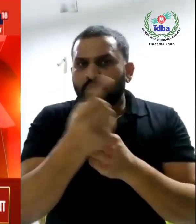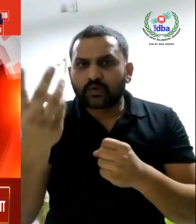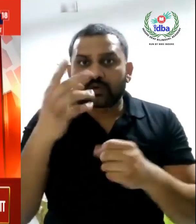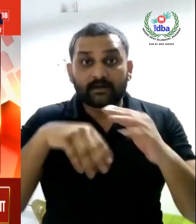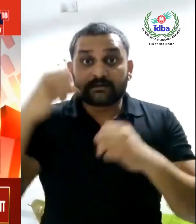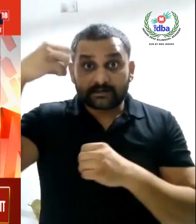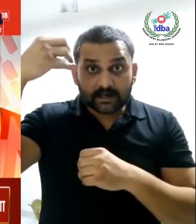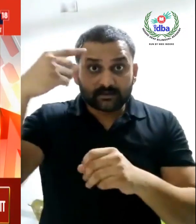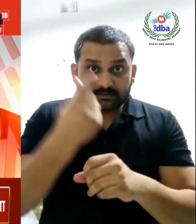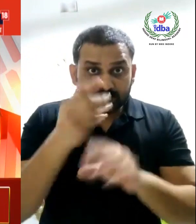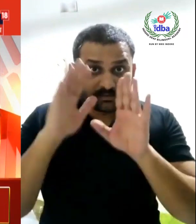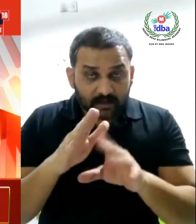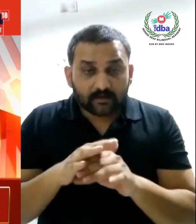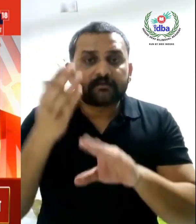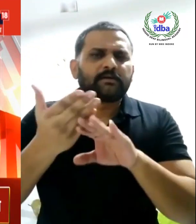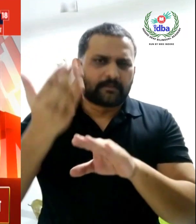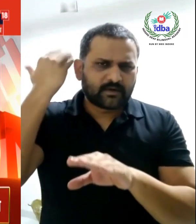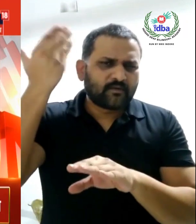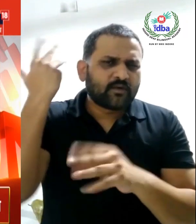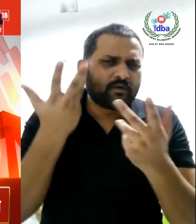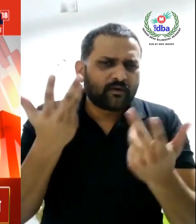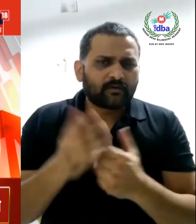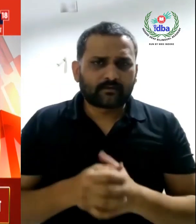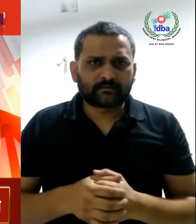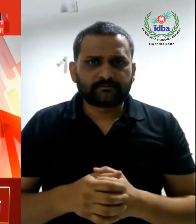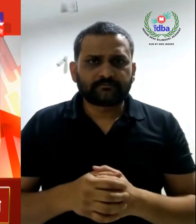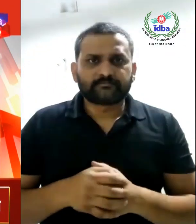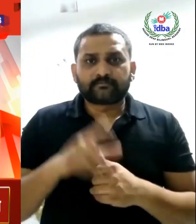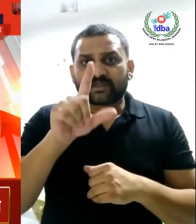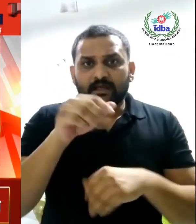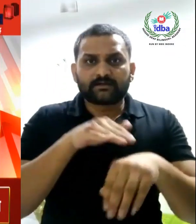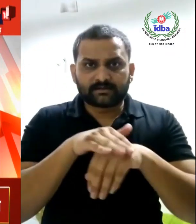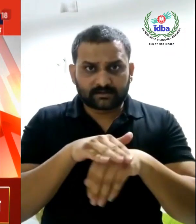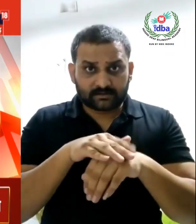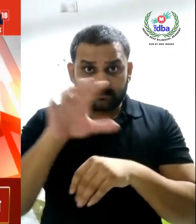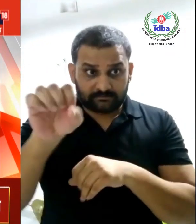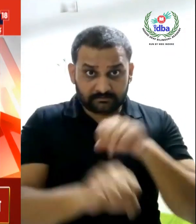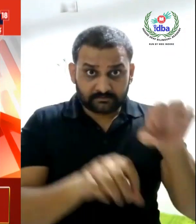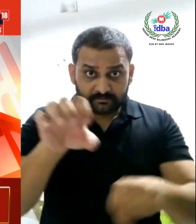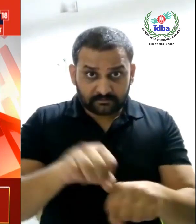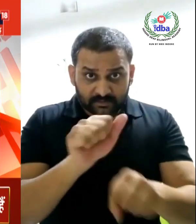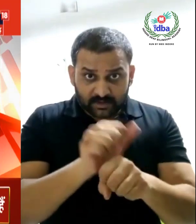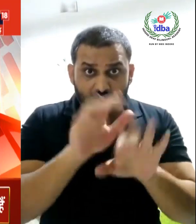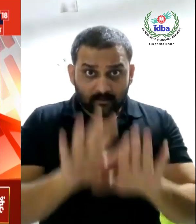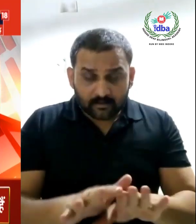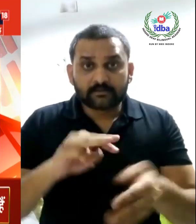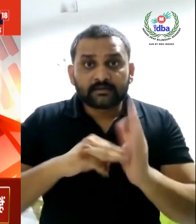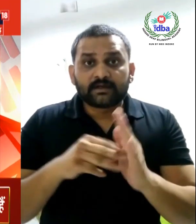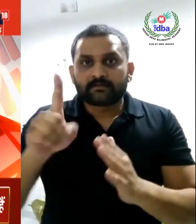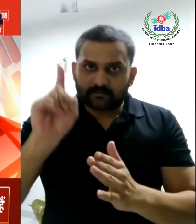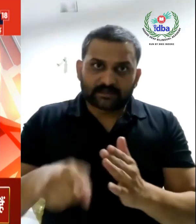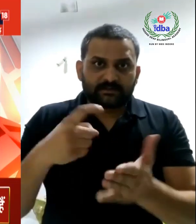है वहां पूर्व में 10 श्रमिक नियोजित करने पर उद्योगों को